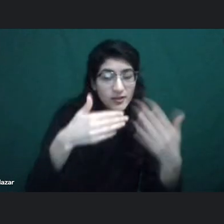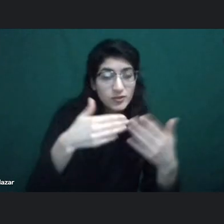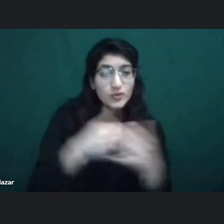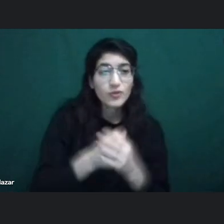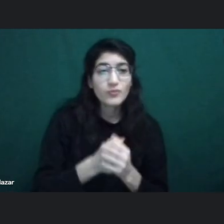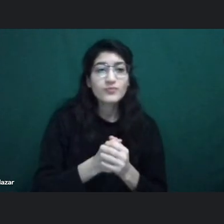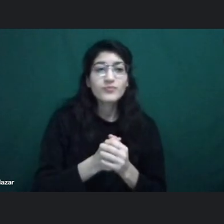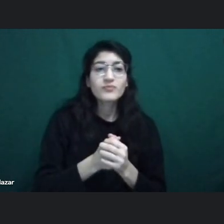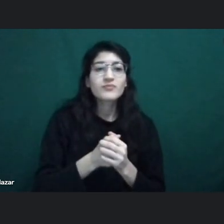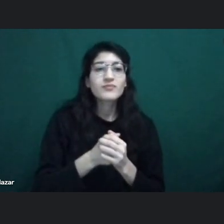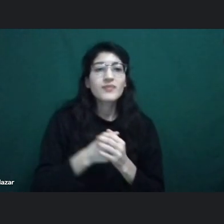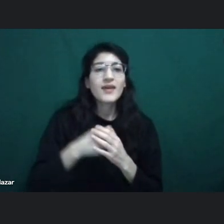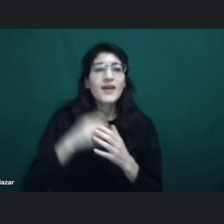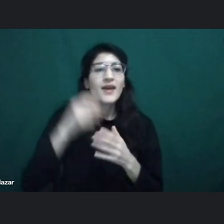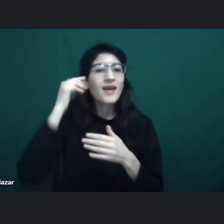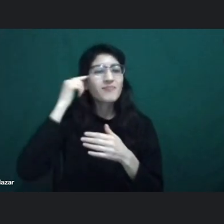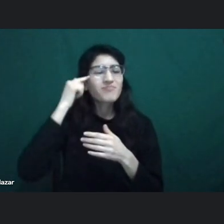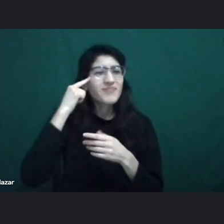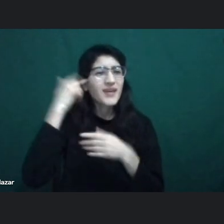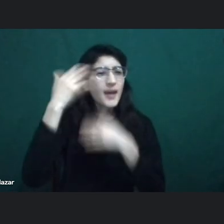cumple e-learning?